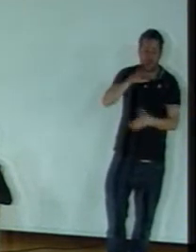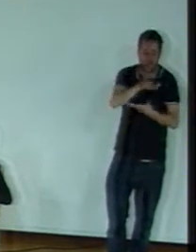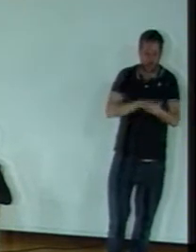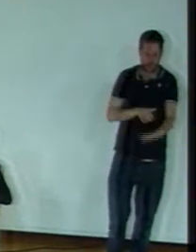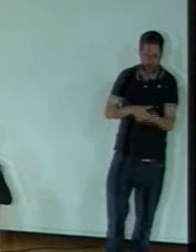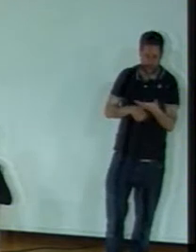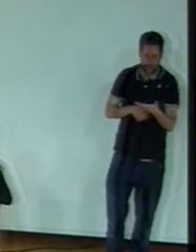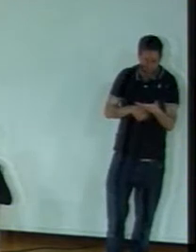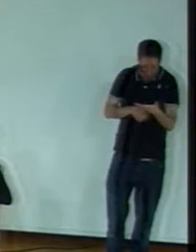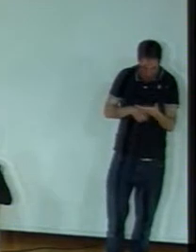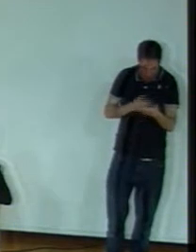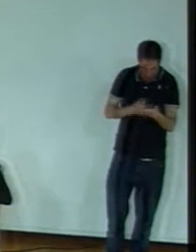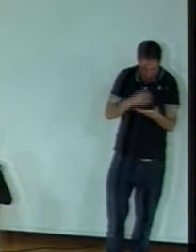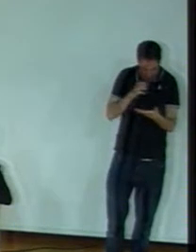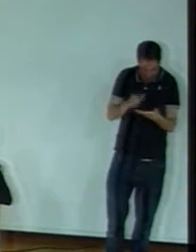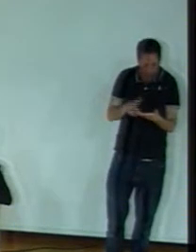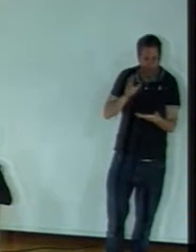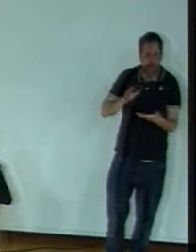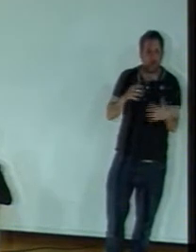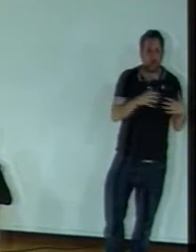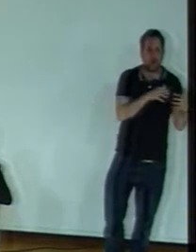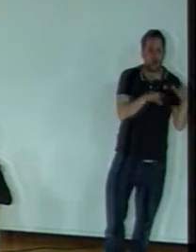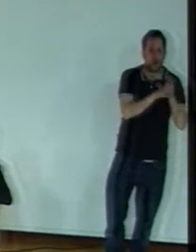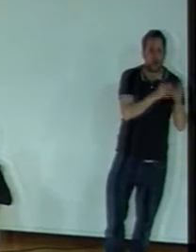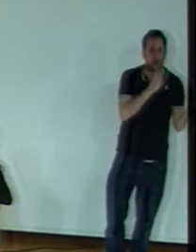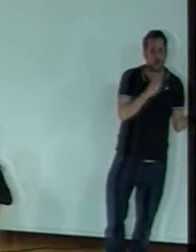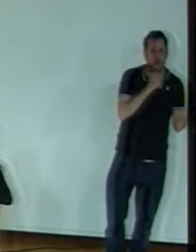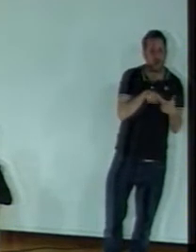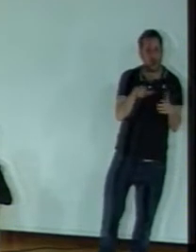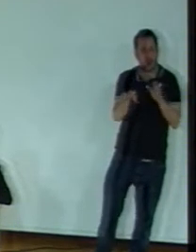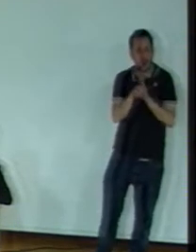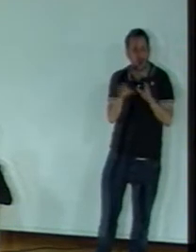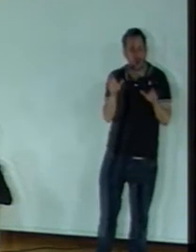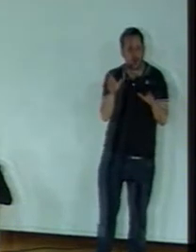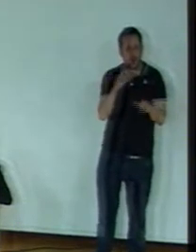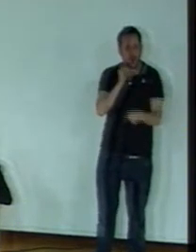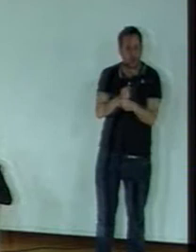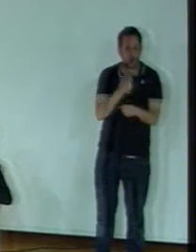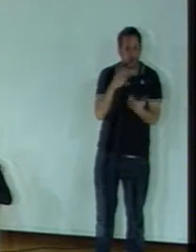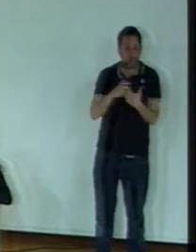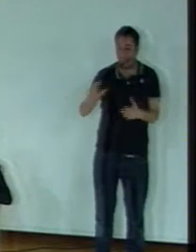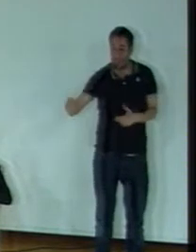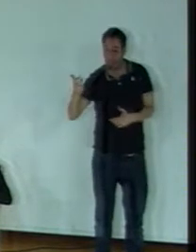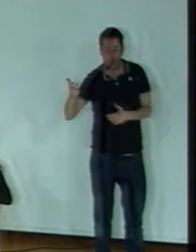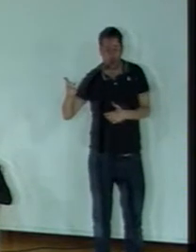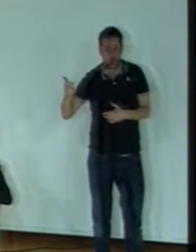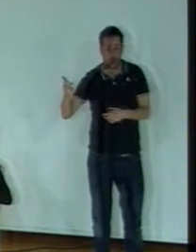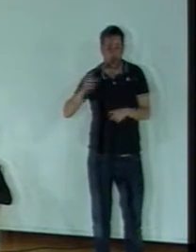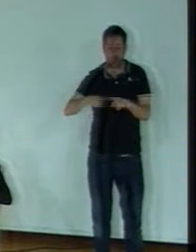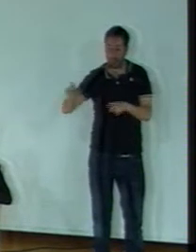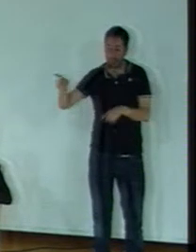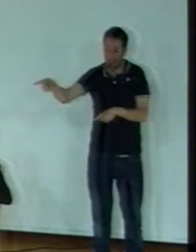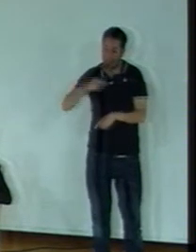incompréhensibles. Quand on retombe sur les vieilles dispositions du code civil, du code pénal, il y a des choses évidentes. Qu'est-ce que c'est le vol ? C'est l'appropriation frauduleuse de la chose